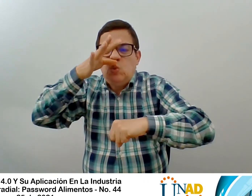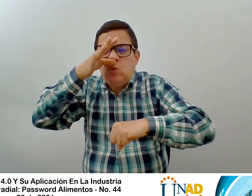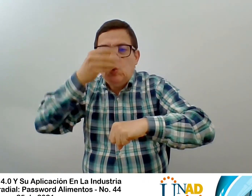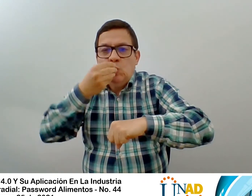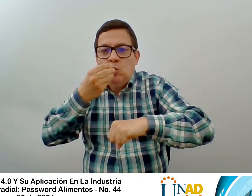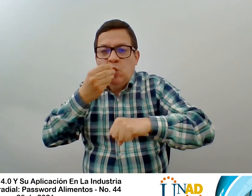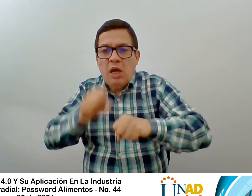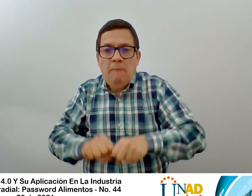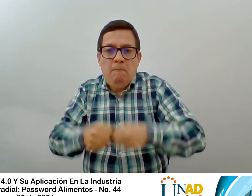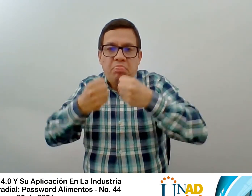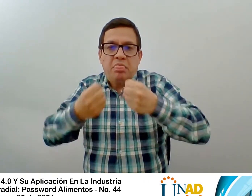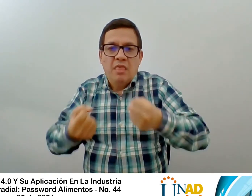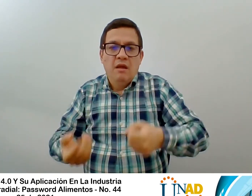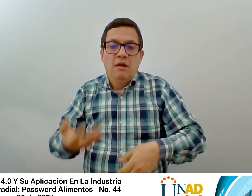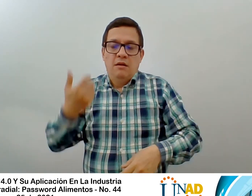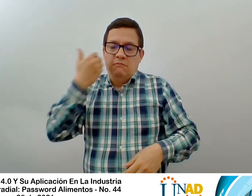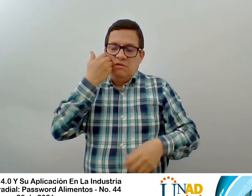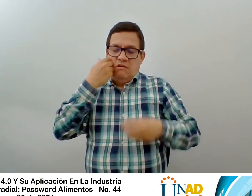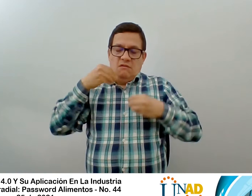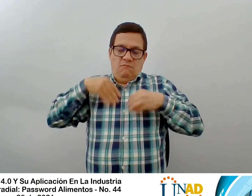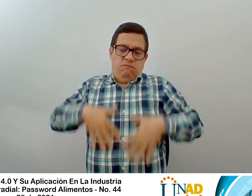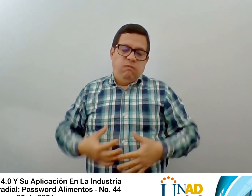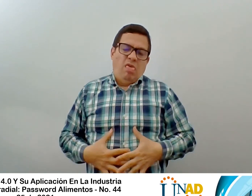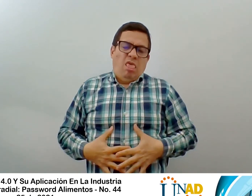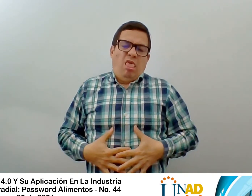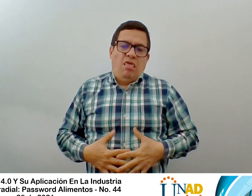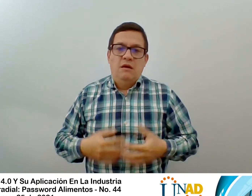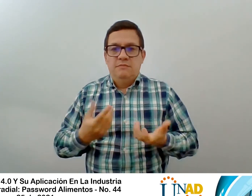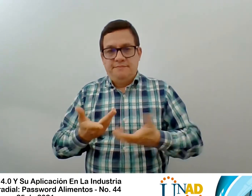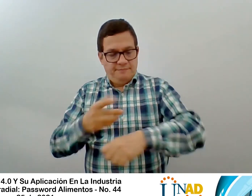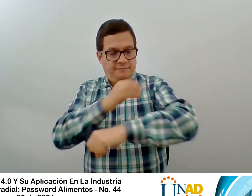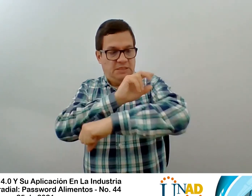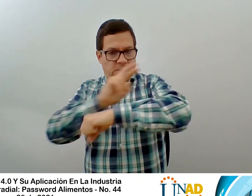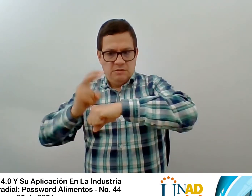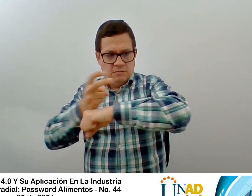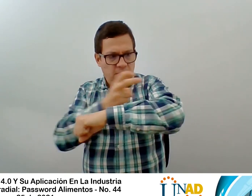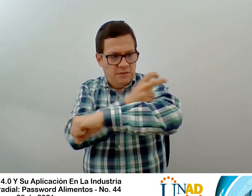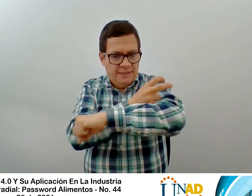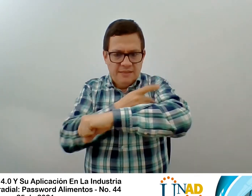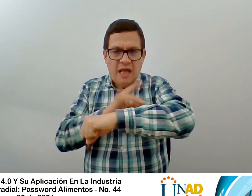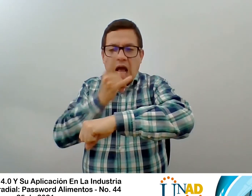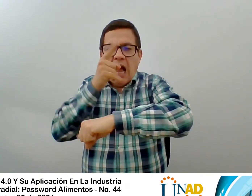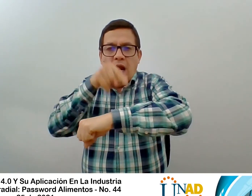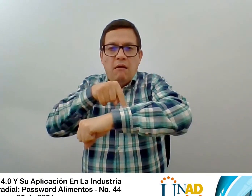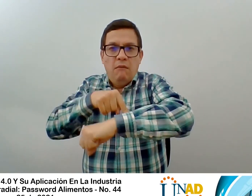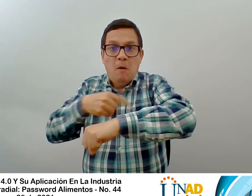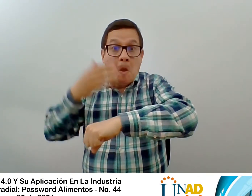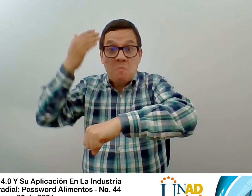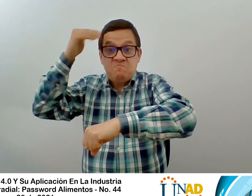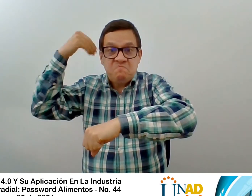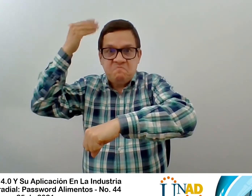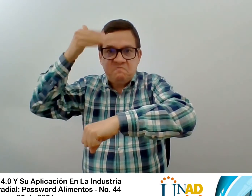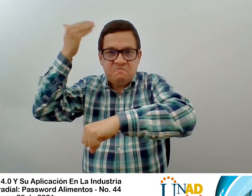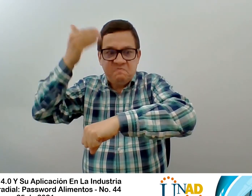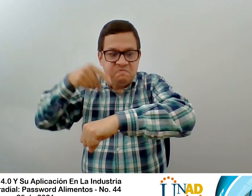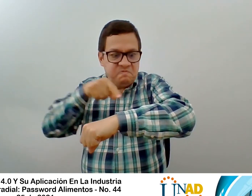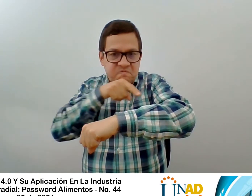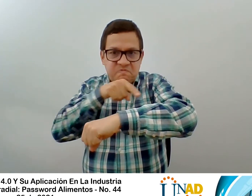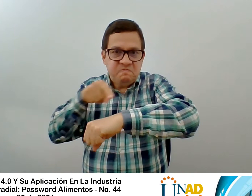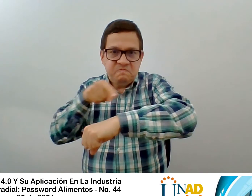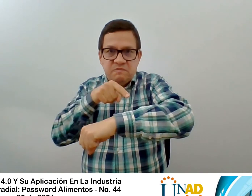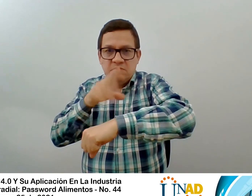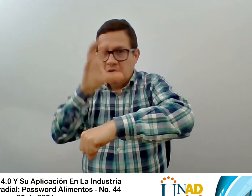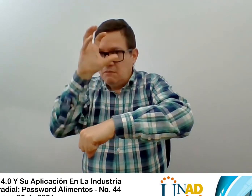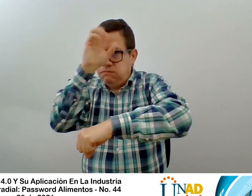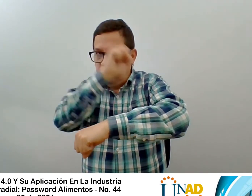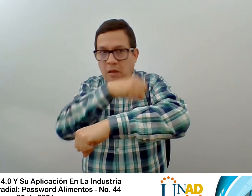punto que esté por fuera de nuestra vista o que no esté bajo control podría generar una contaminación y luego no podemos hacerle